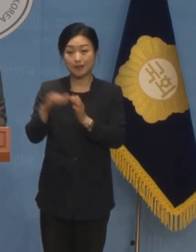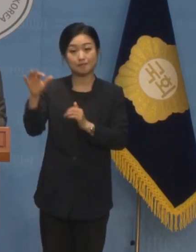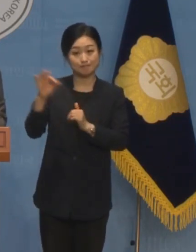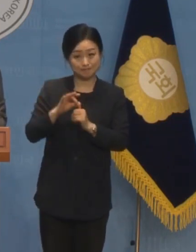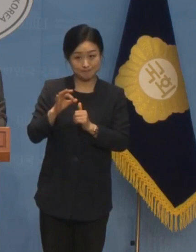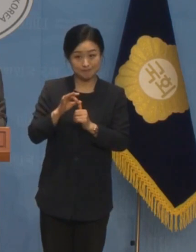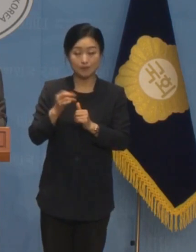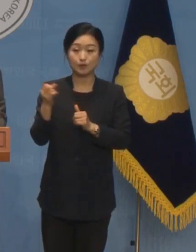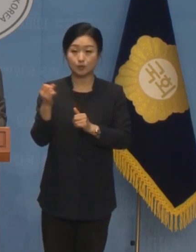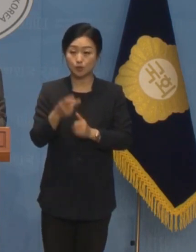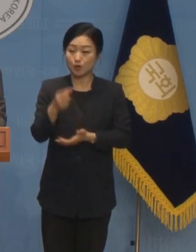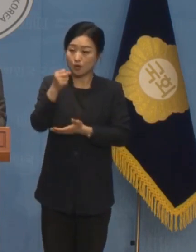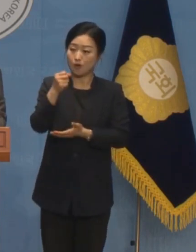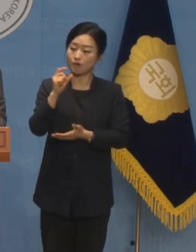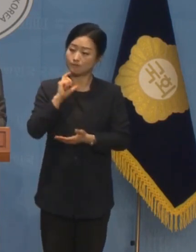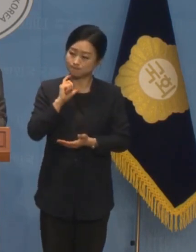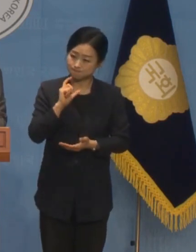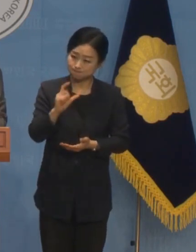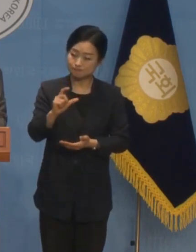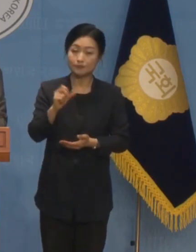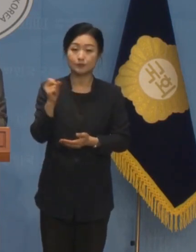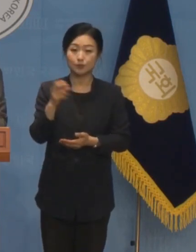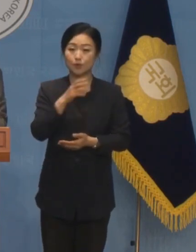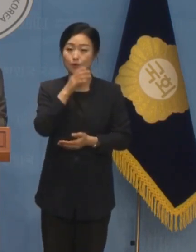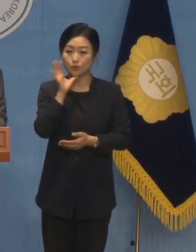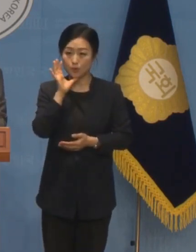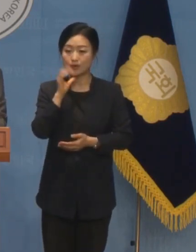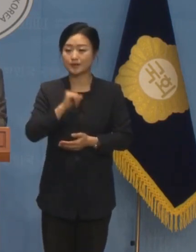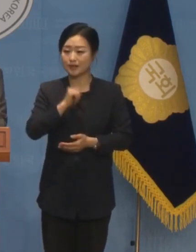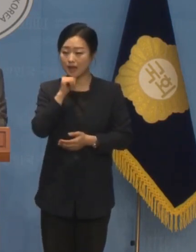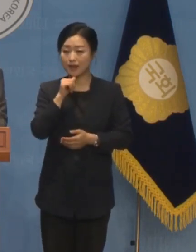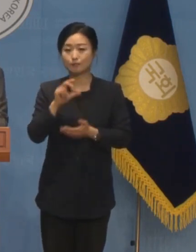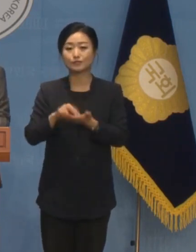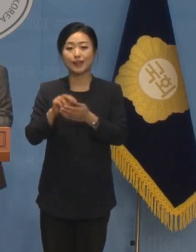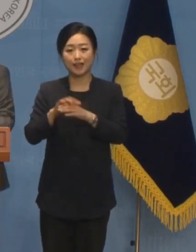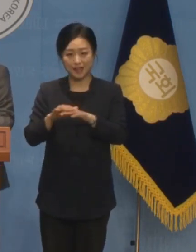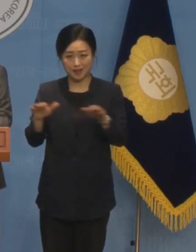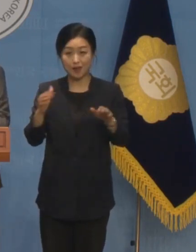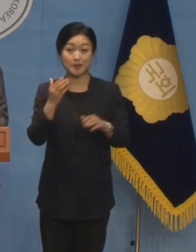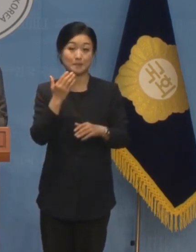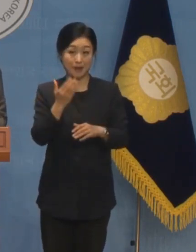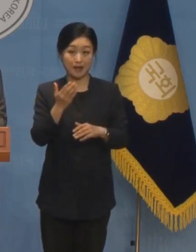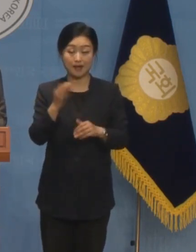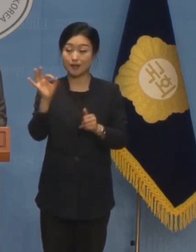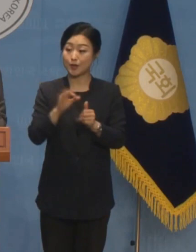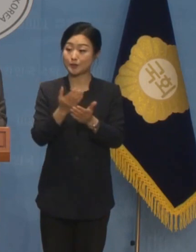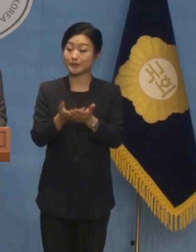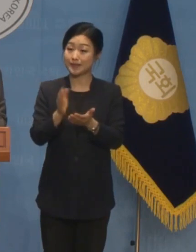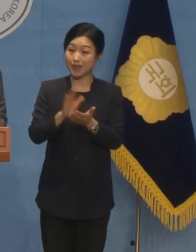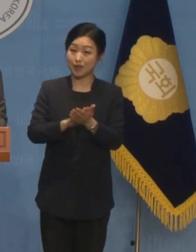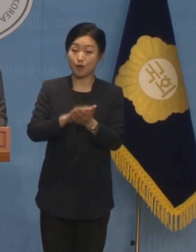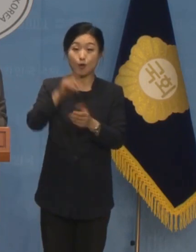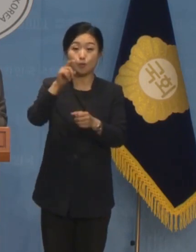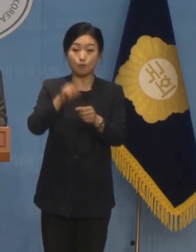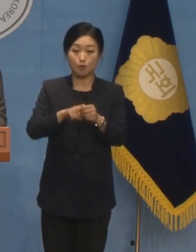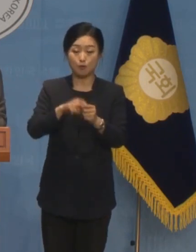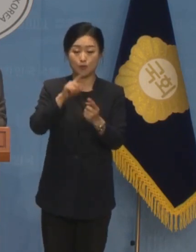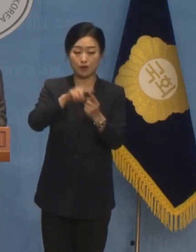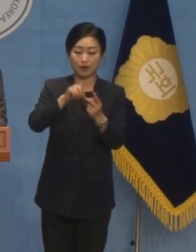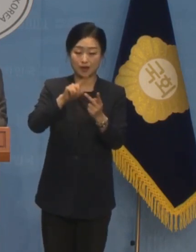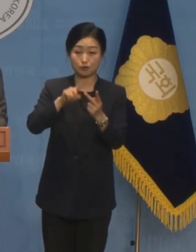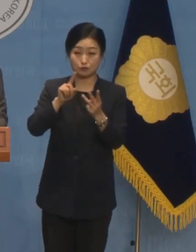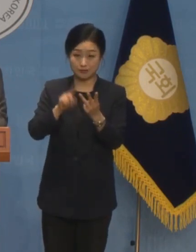연금재정의 지속가능성 확보, 그리고 노인빈곤의 해소라고 하는 연금개혁의 세 가지 목표를 달성하기